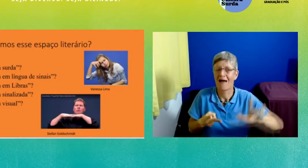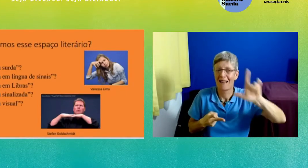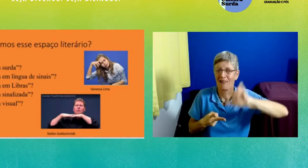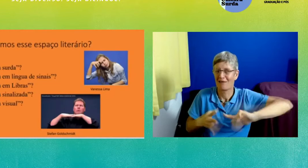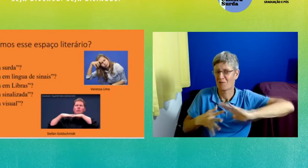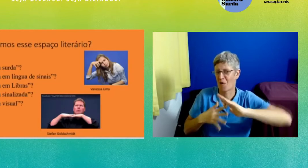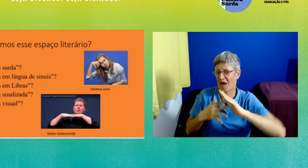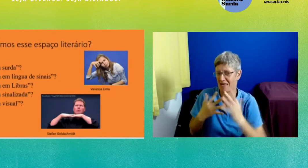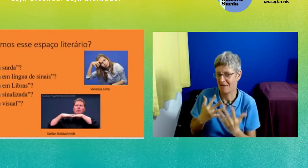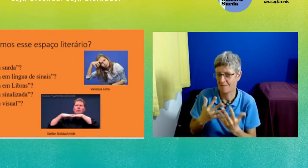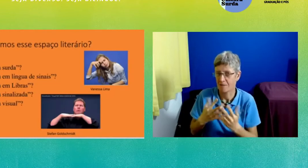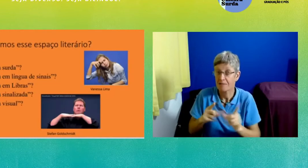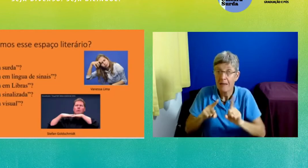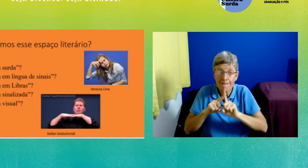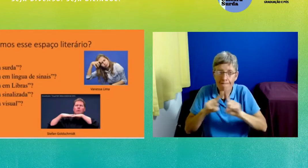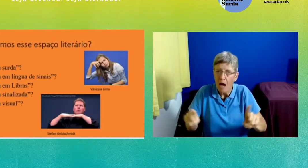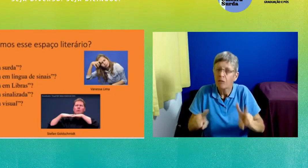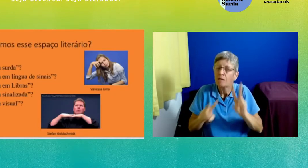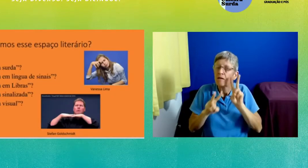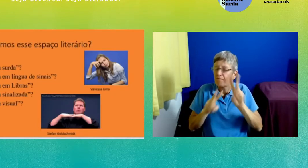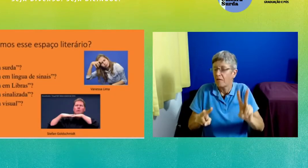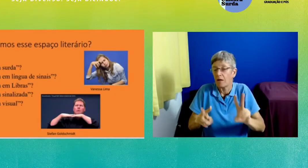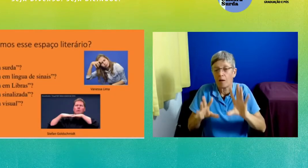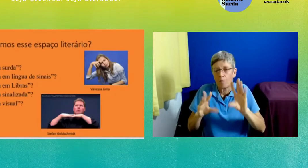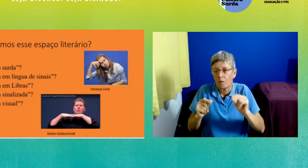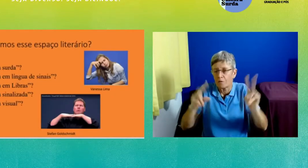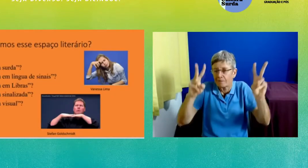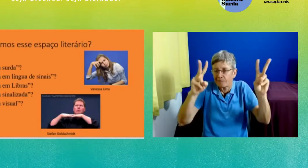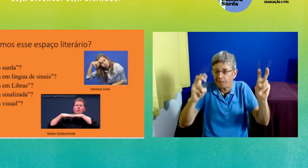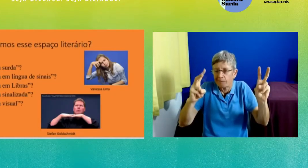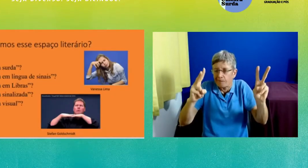literários surdos em Libras.